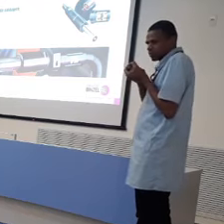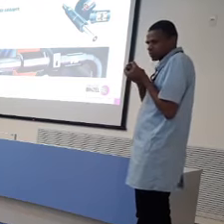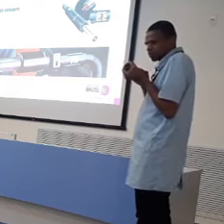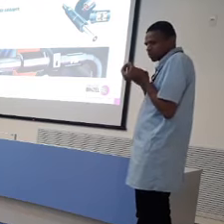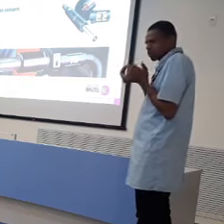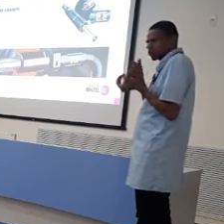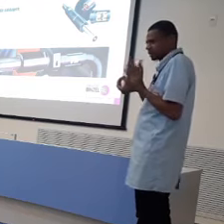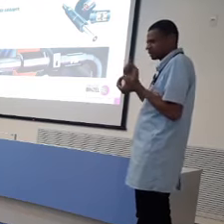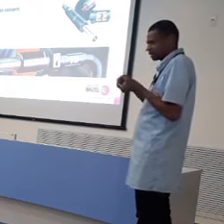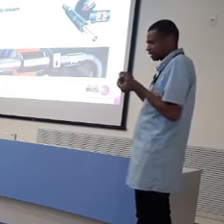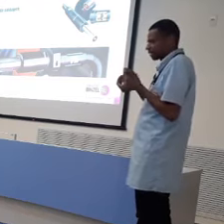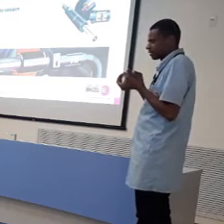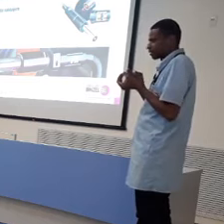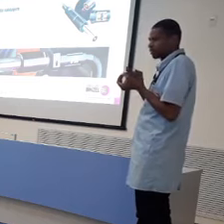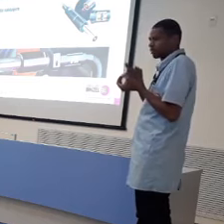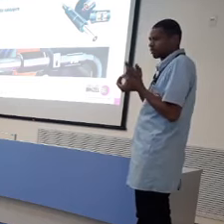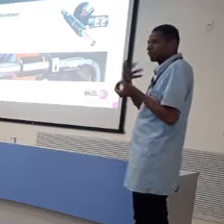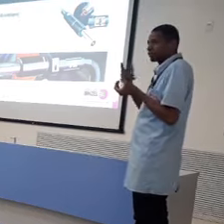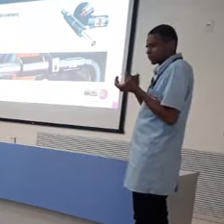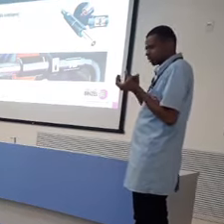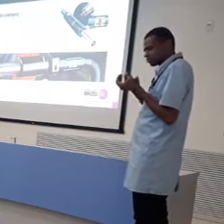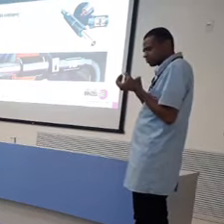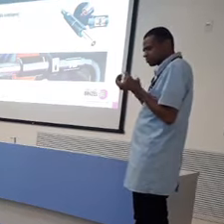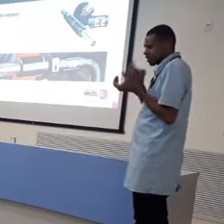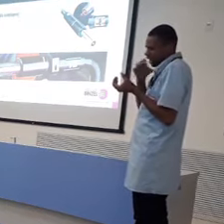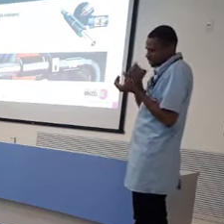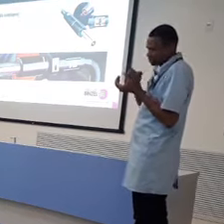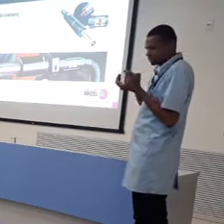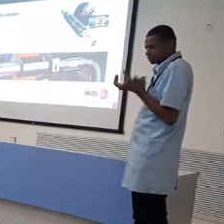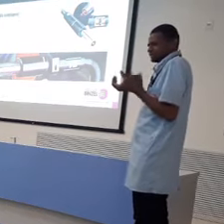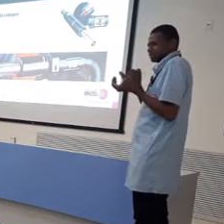e também a velocidade de rotação, tá?